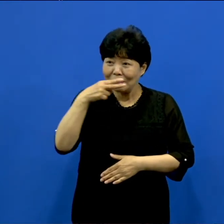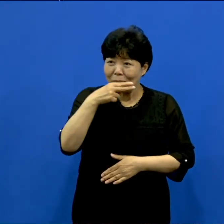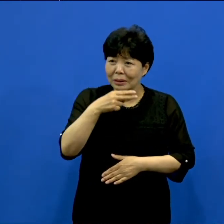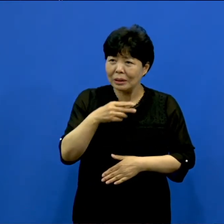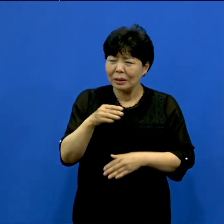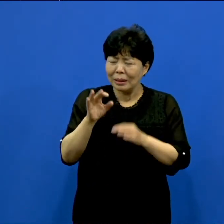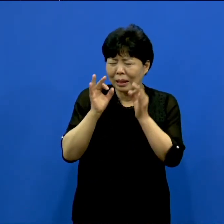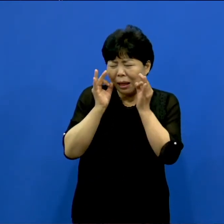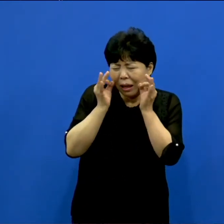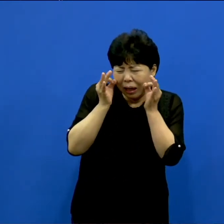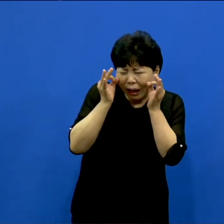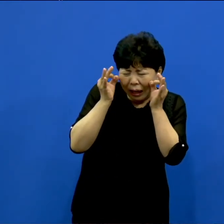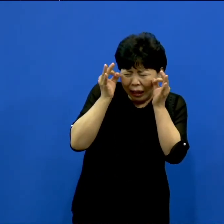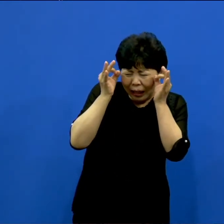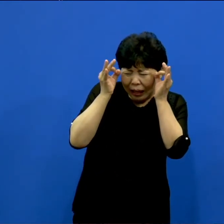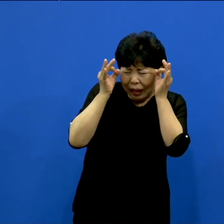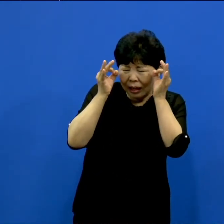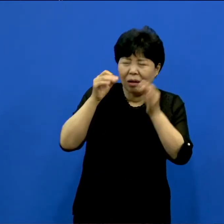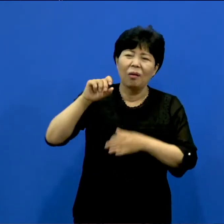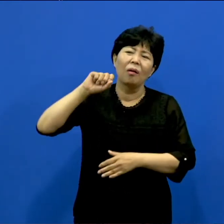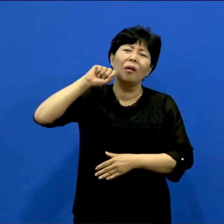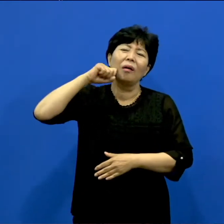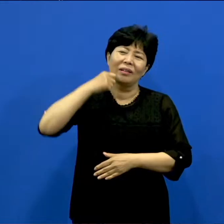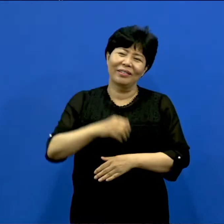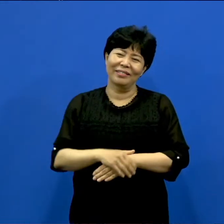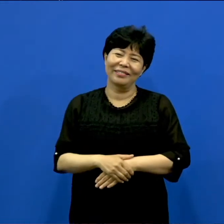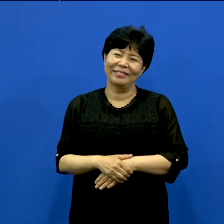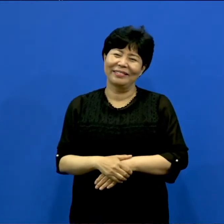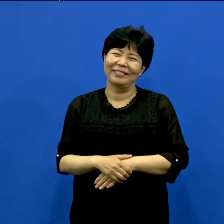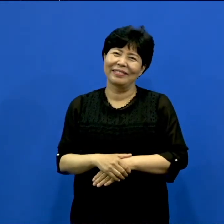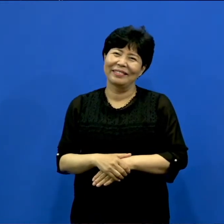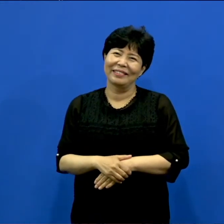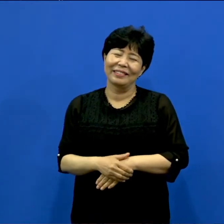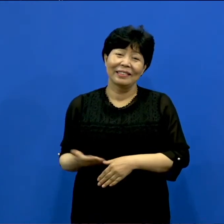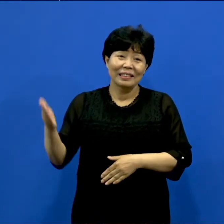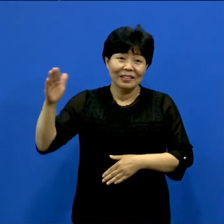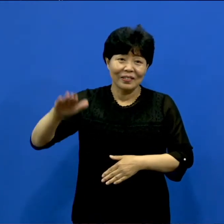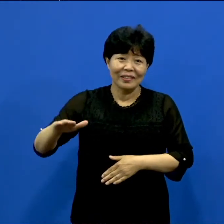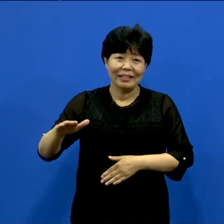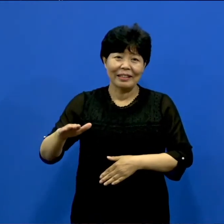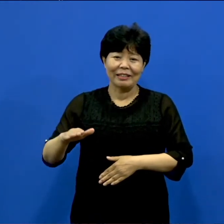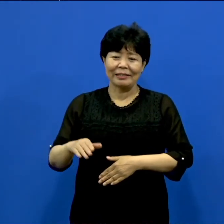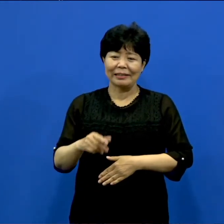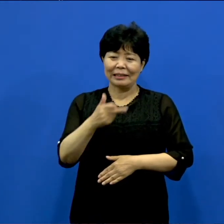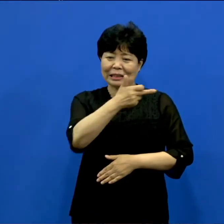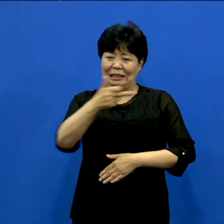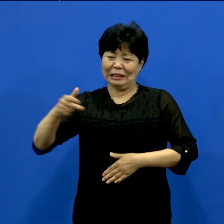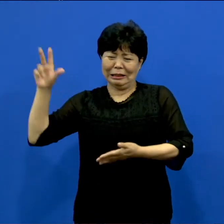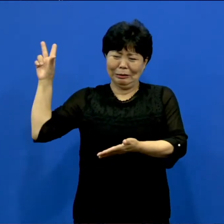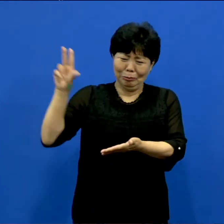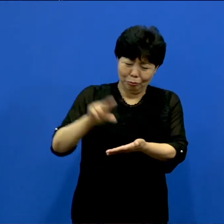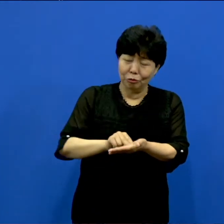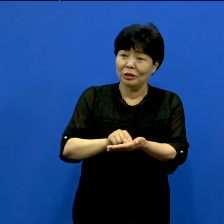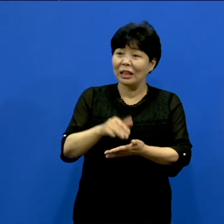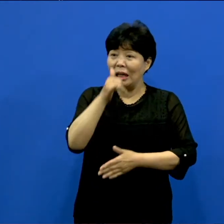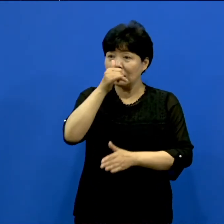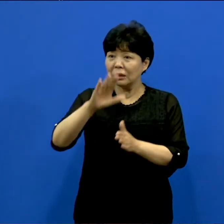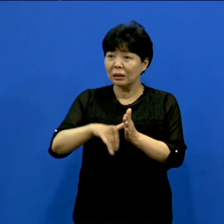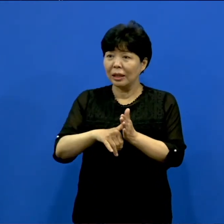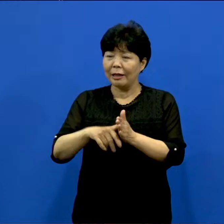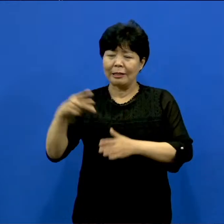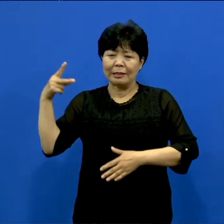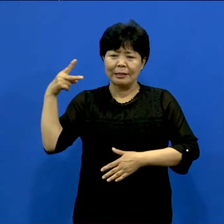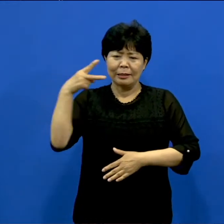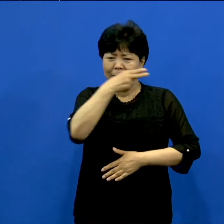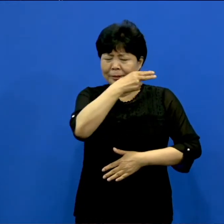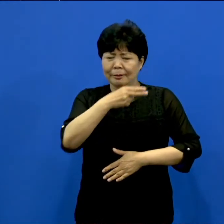간절한 기도 제목이 없는데 금식할 때 너무 힘들어요. 그런데 강력한 문제가 있을 때 기도하면요, 금식할 때는요